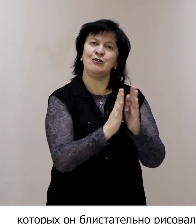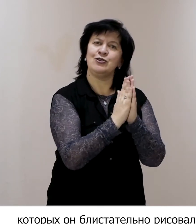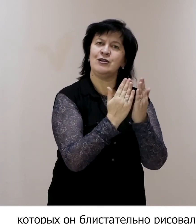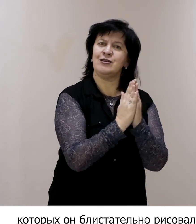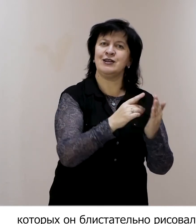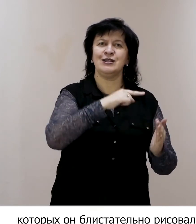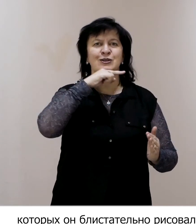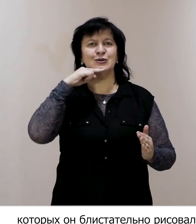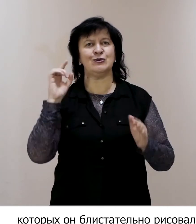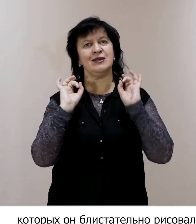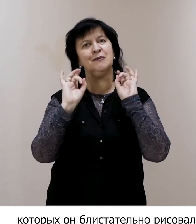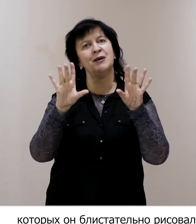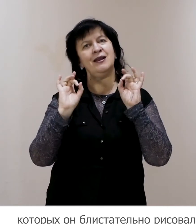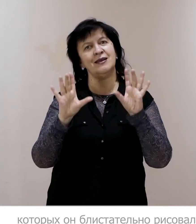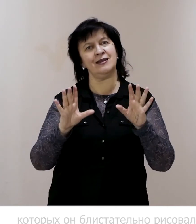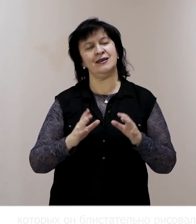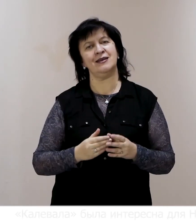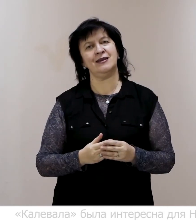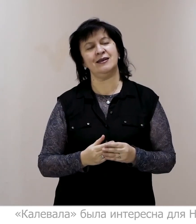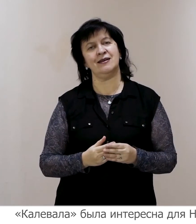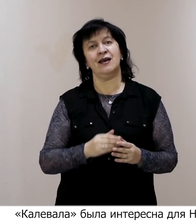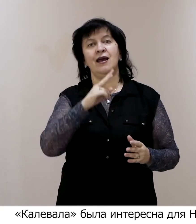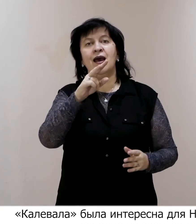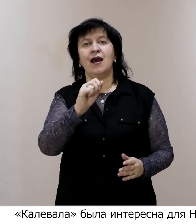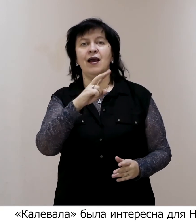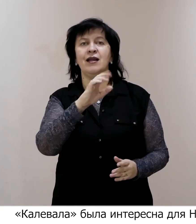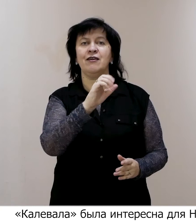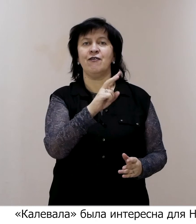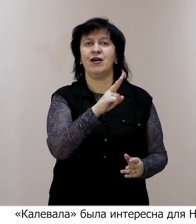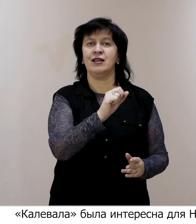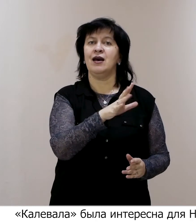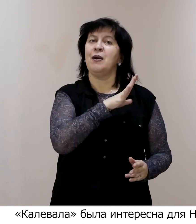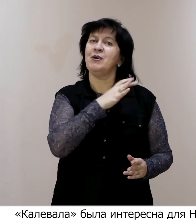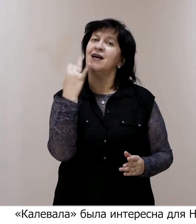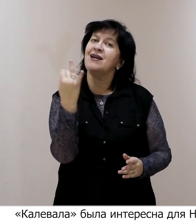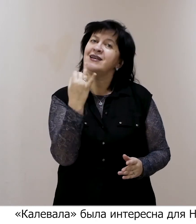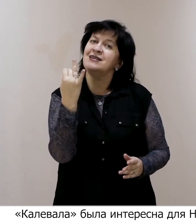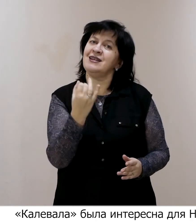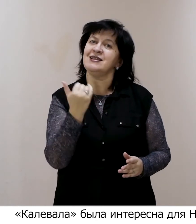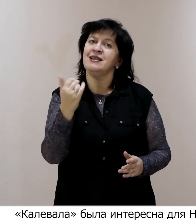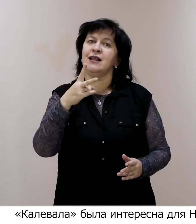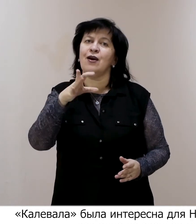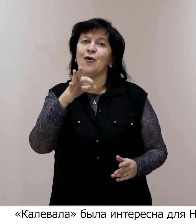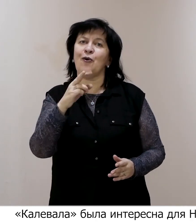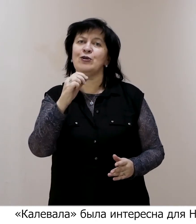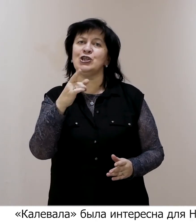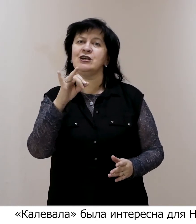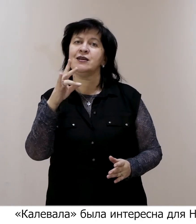былины калевала была интересная для николая кочергина прежде всего как